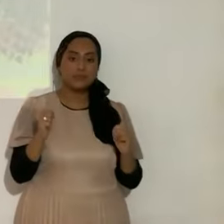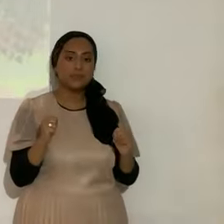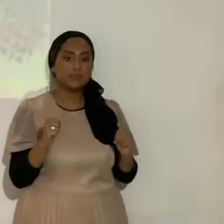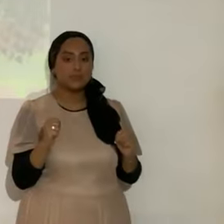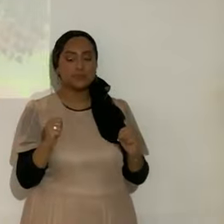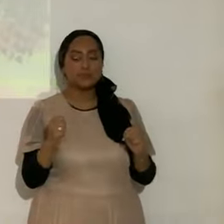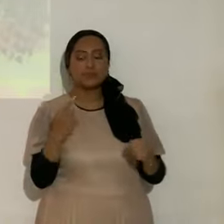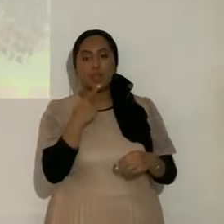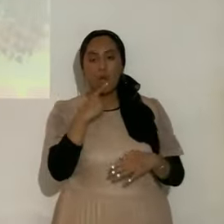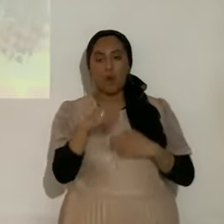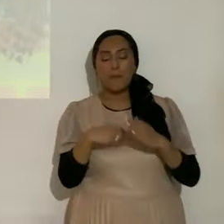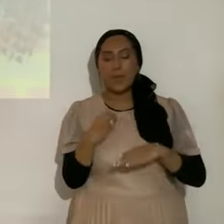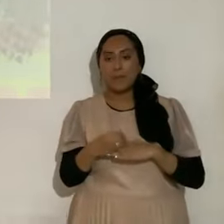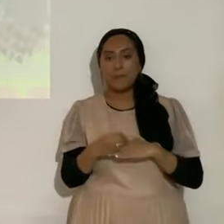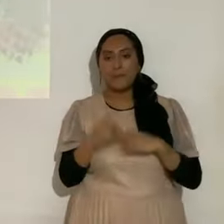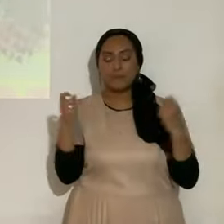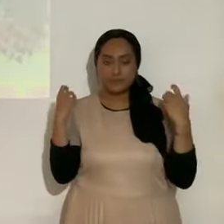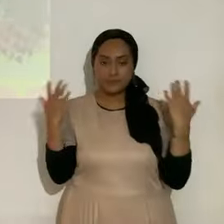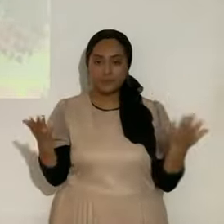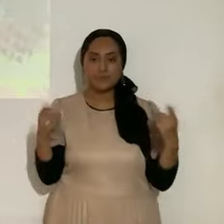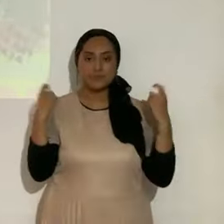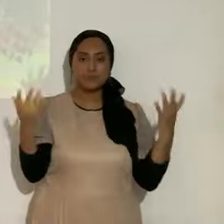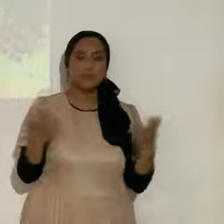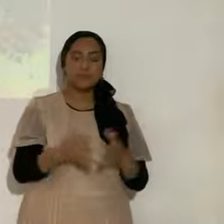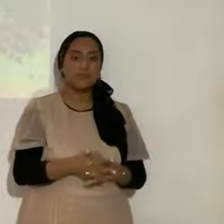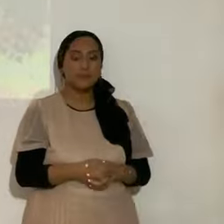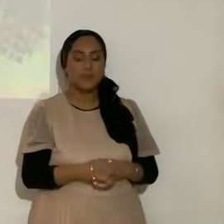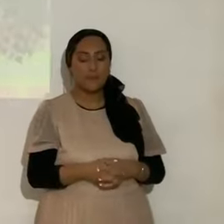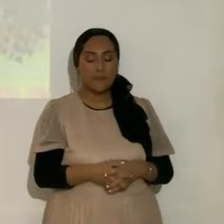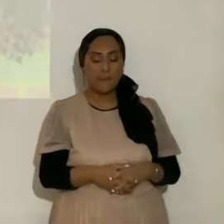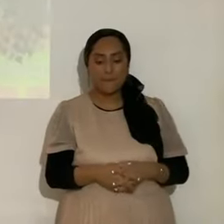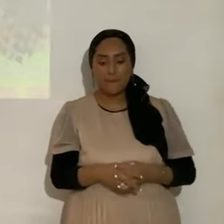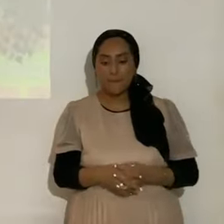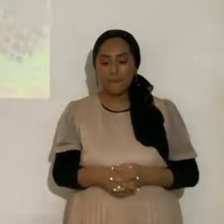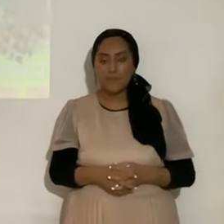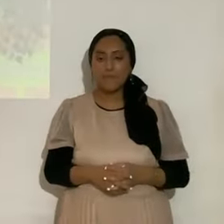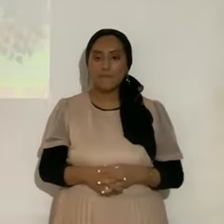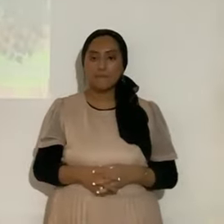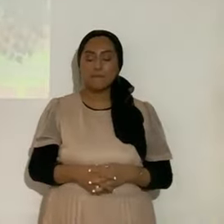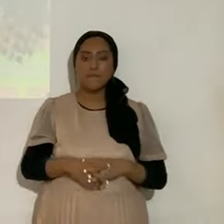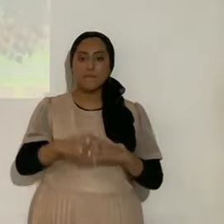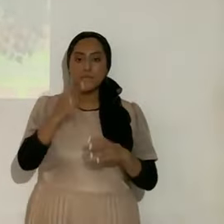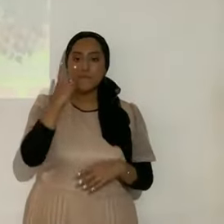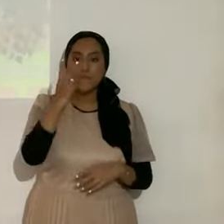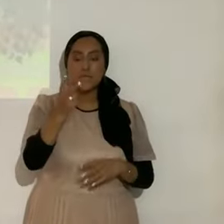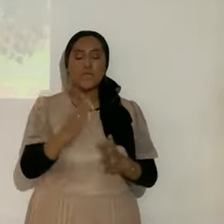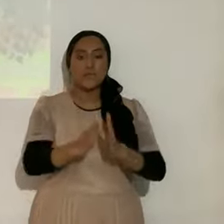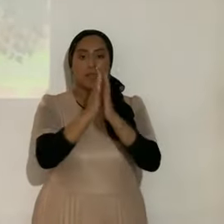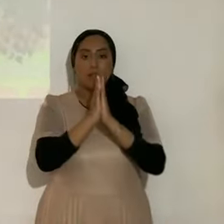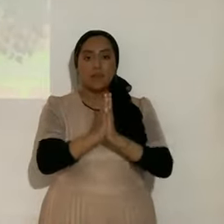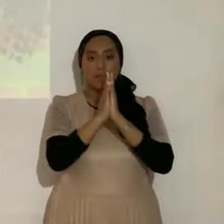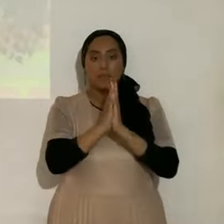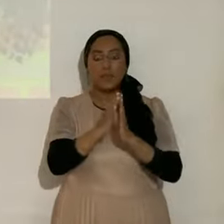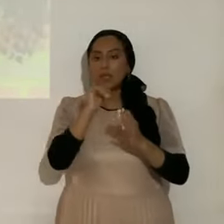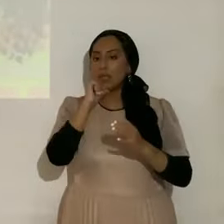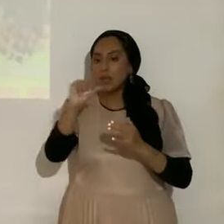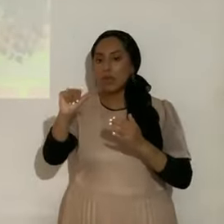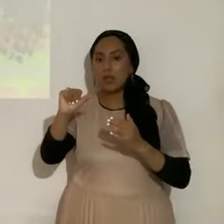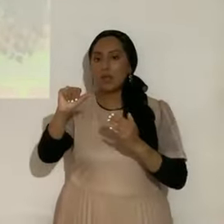Me dicen un fuerte amén. Aleluya, aleluya. Dice así, velad y orad, para que no entréis en